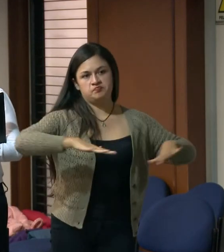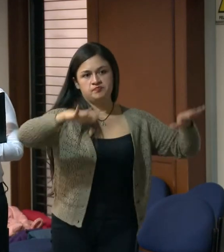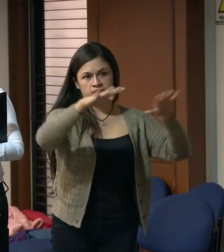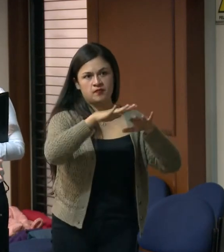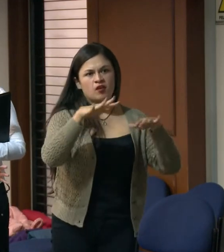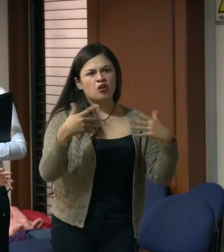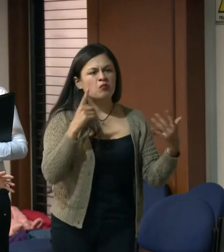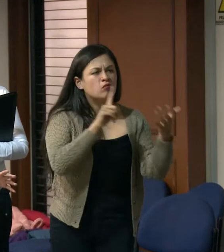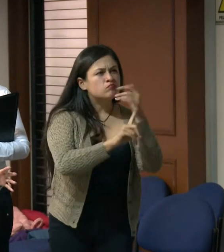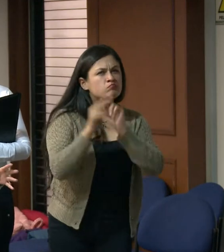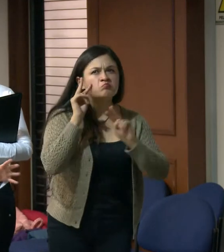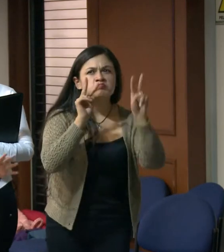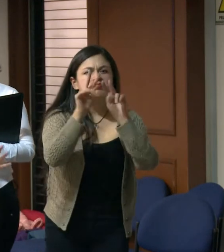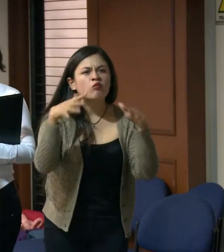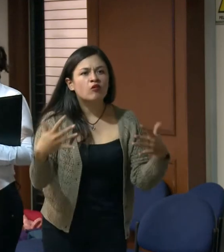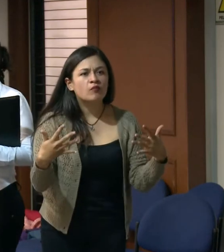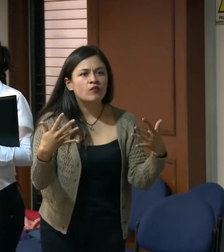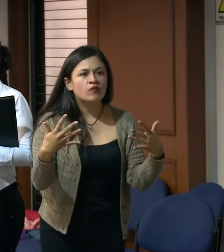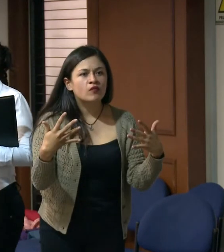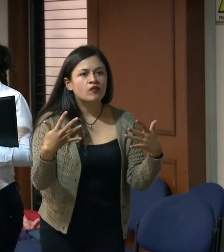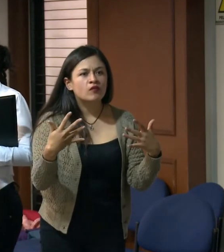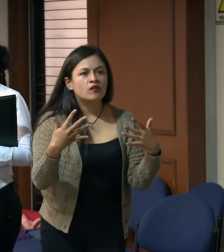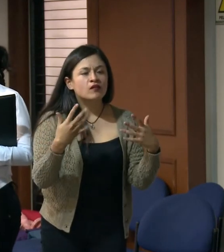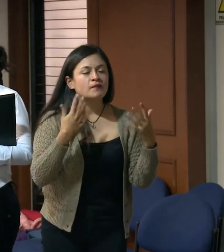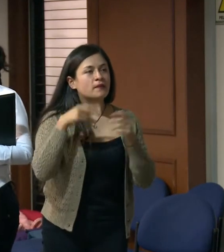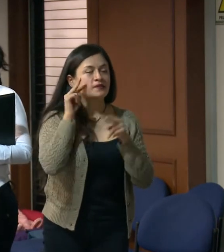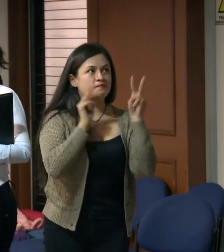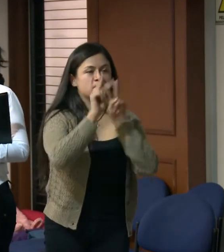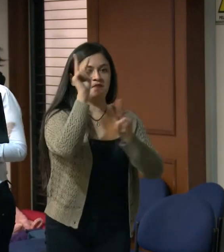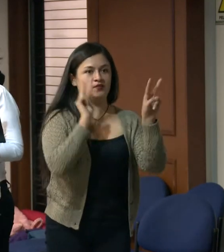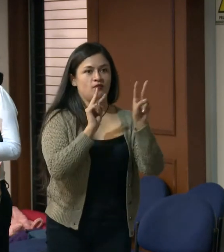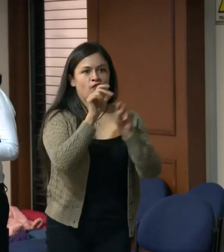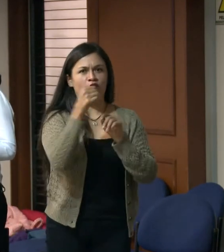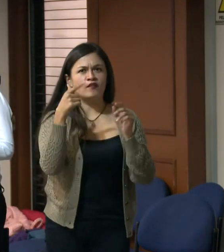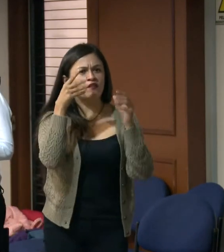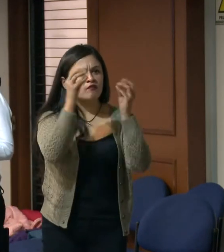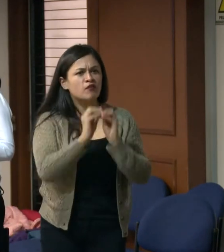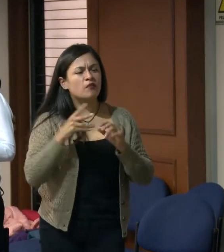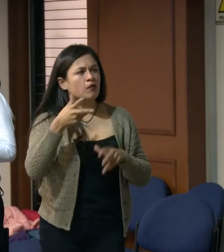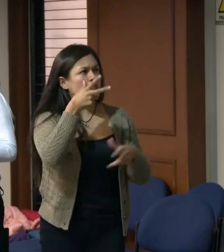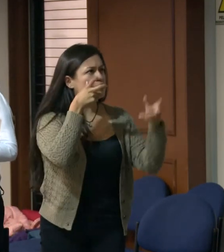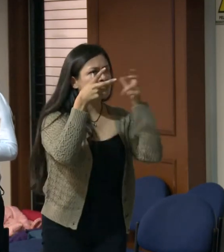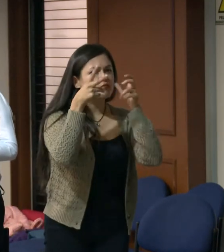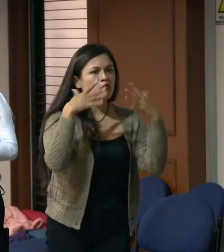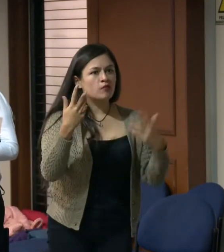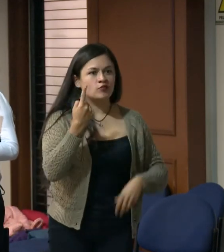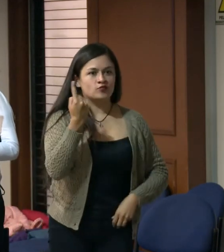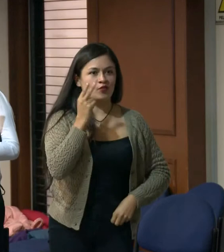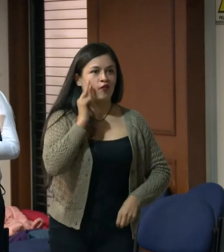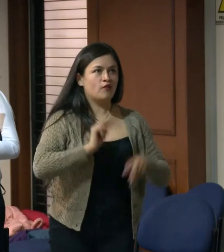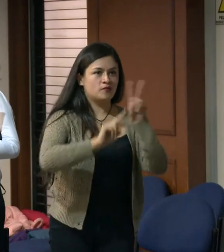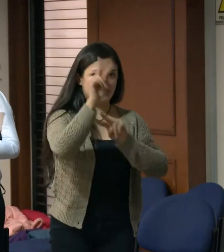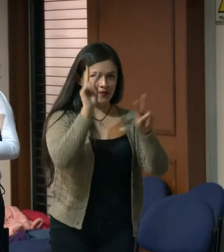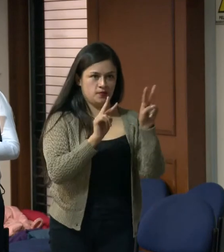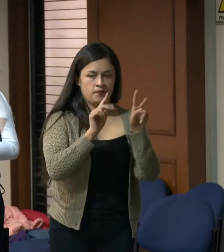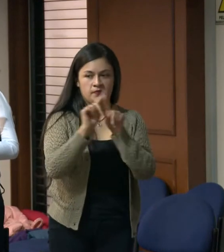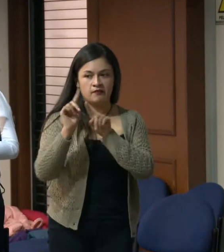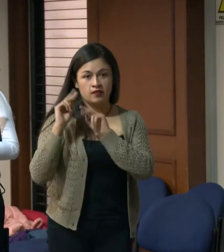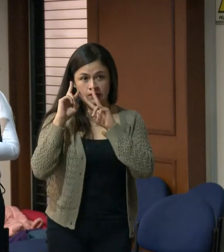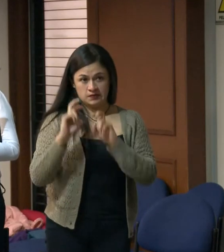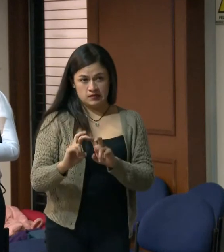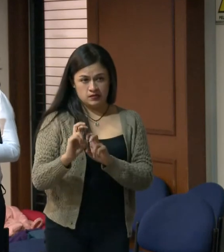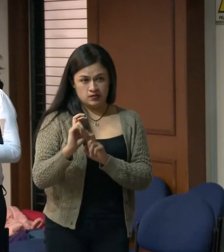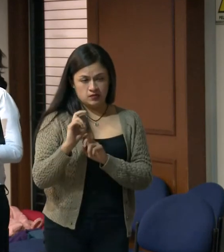podemos percibirlos casi que solo de manera visual. Diferentes investigaciones entonces se han